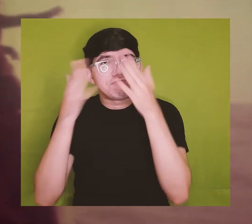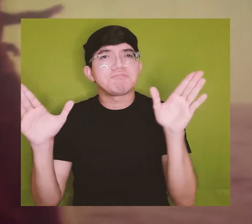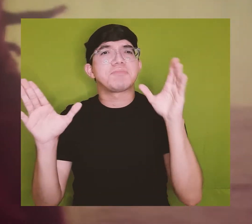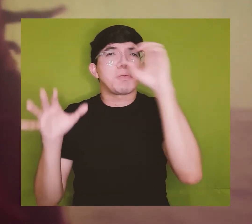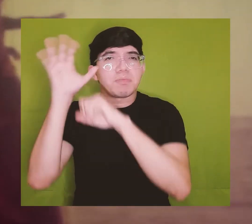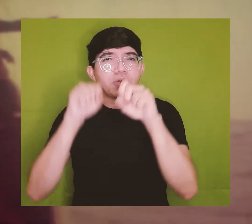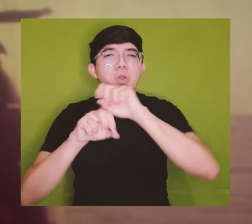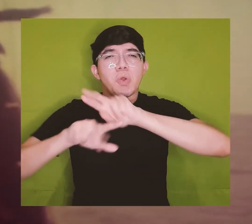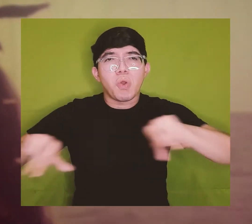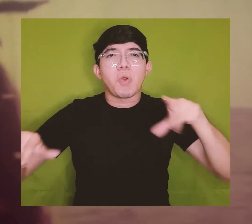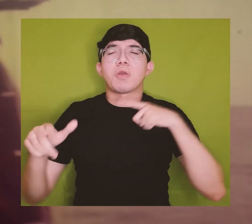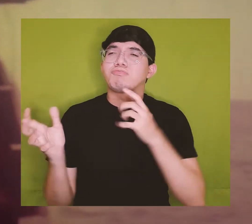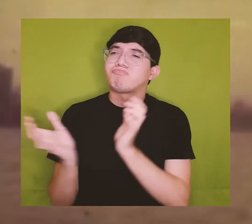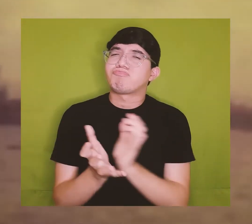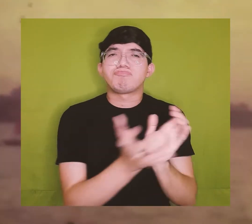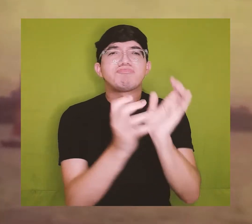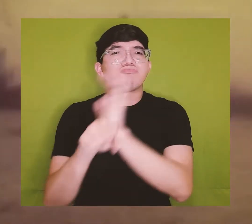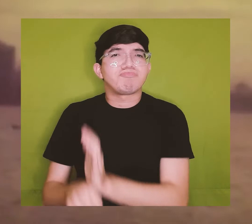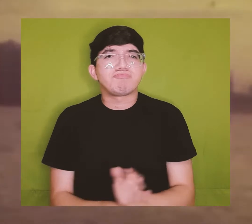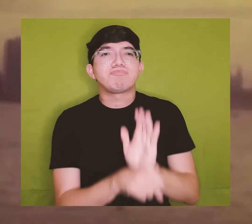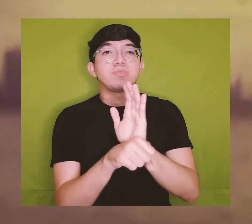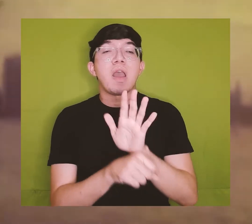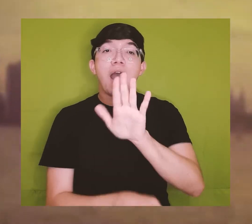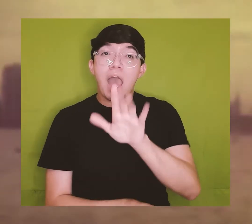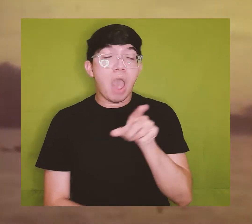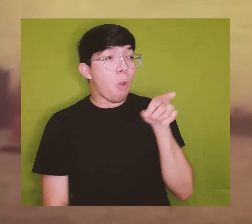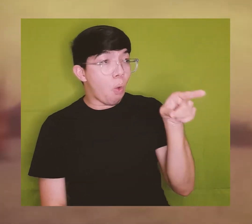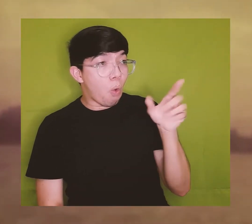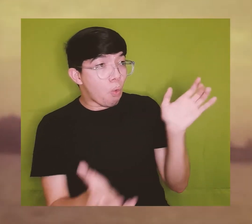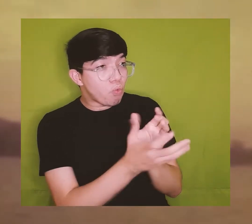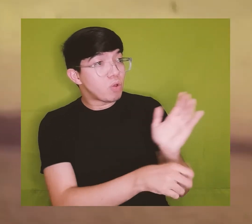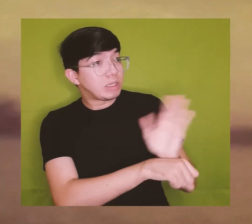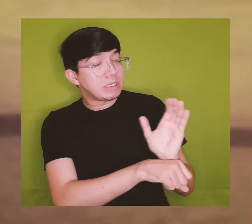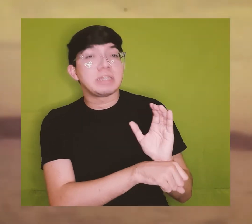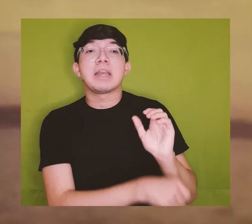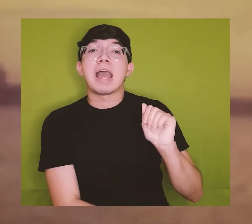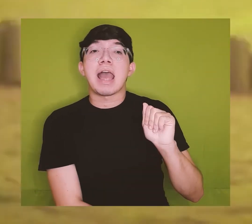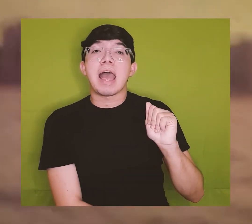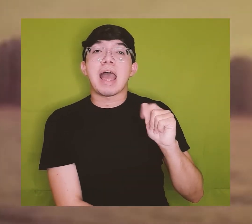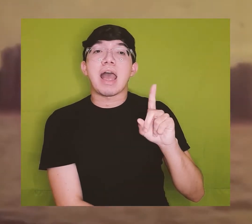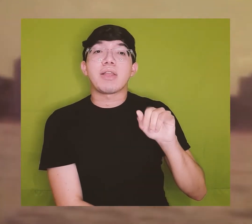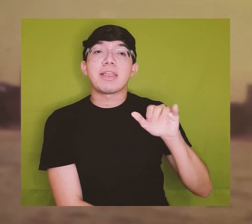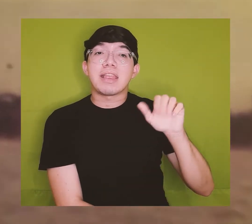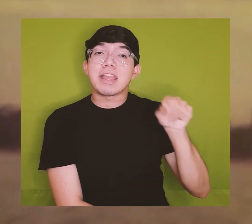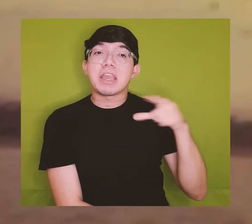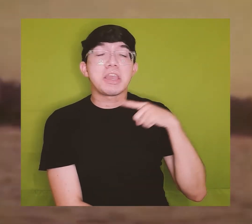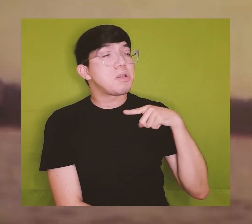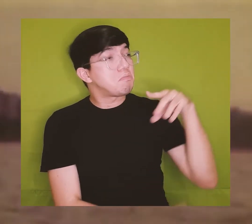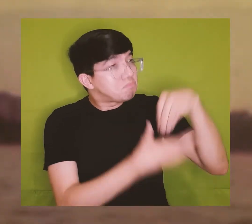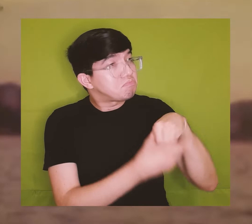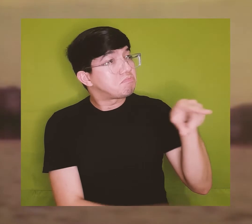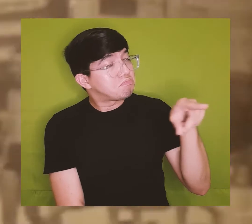abriu pra ser cineclubista, né? E o Cine na Aldeia é um cineclube que eu achei muito forte desde o começo, por trazer isso para Caucaia e com